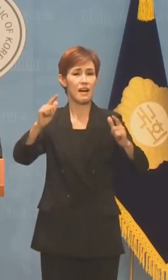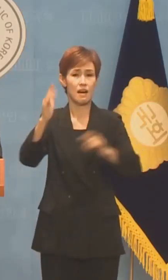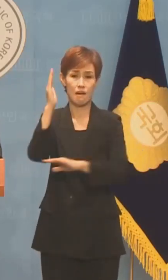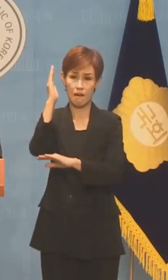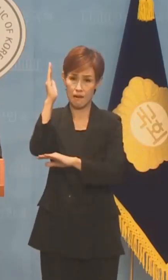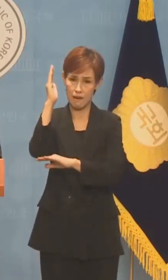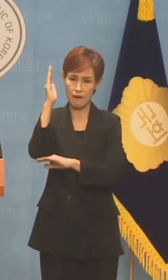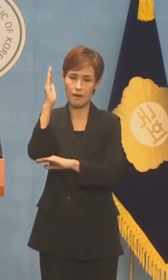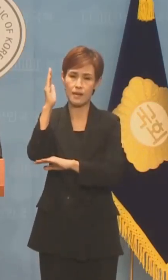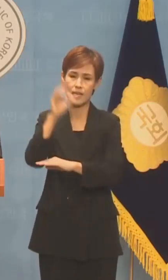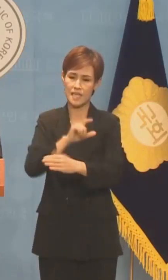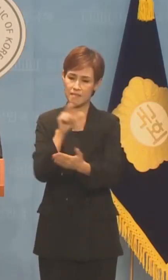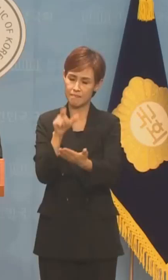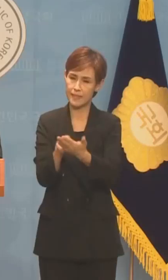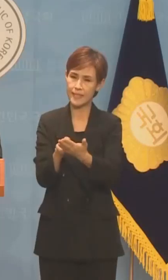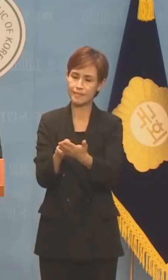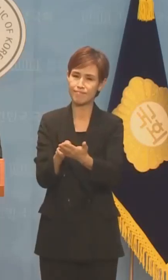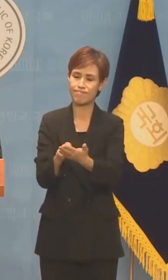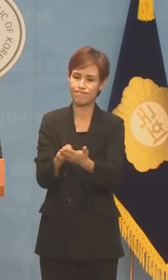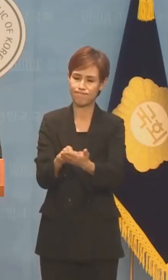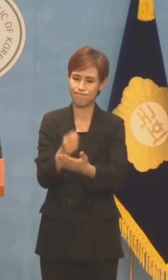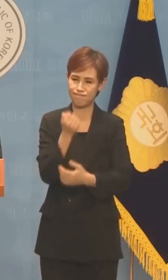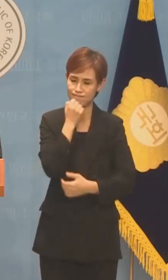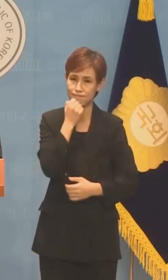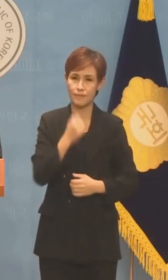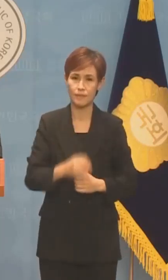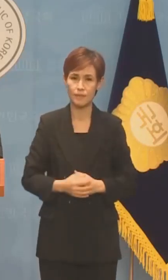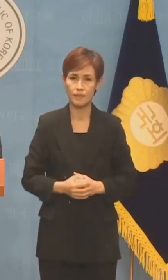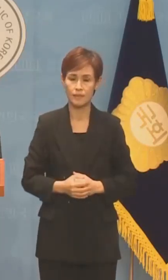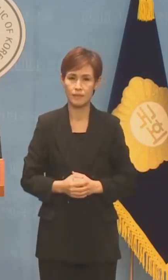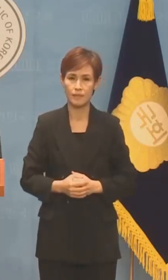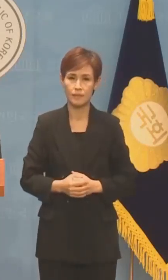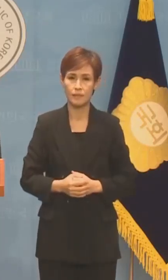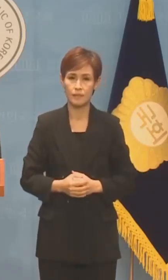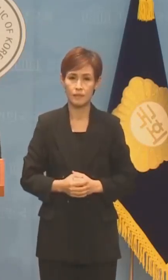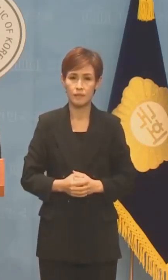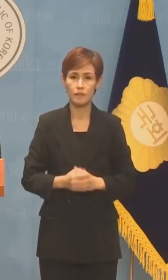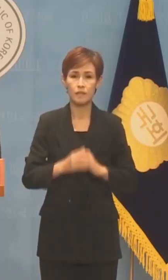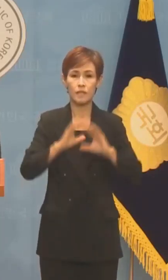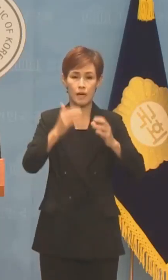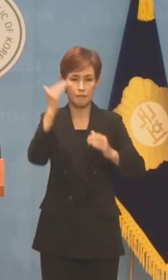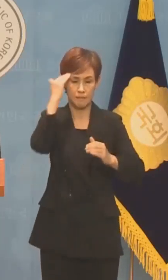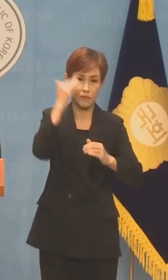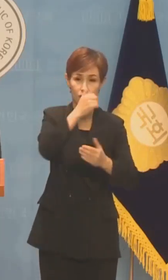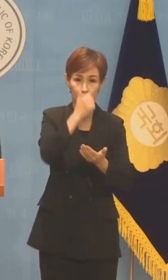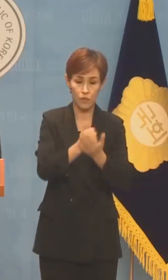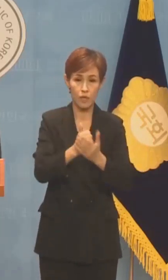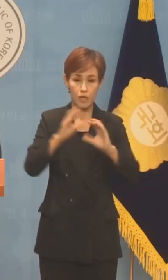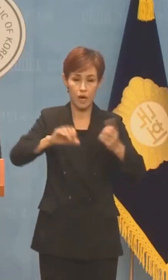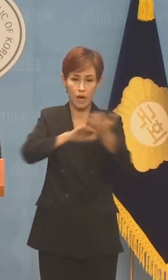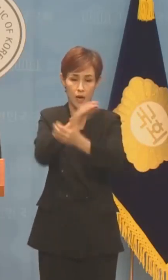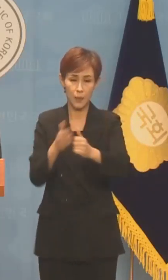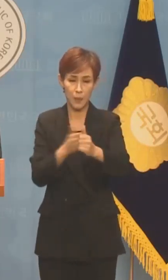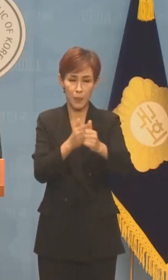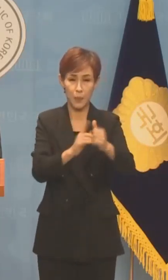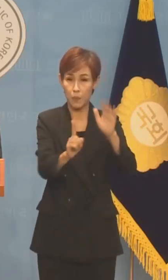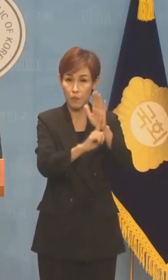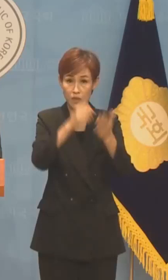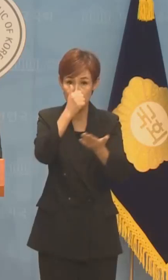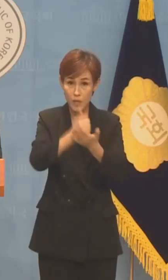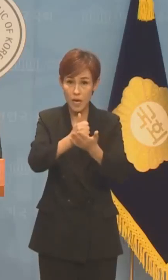그 명칭부터도 용납할 수가 없는데 핵심은 외환 유치죄와 내란 선전